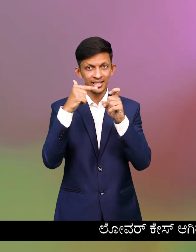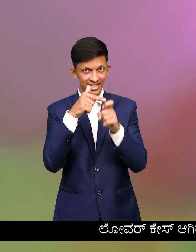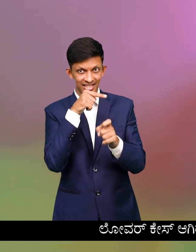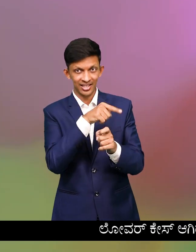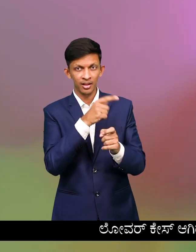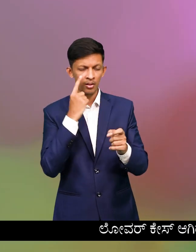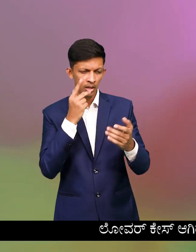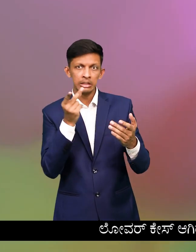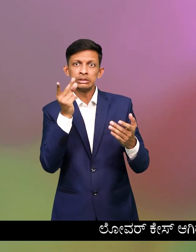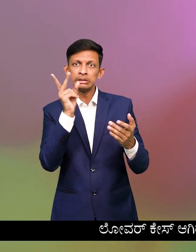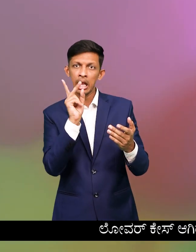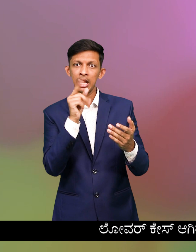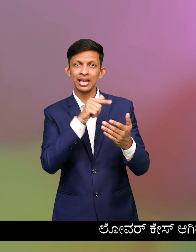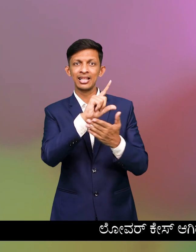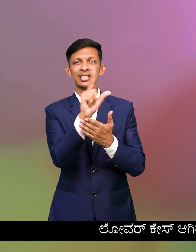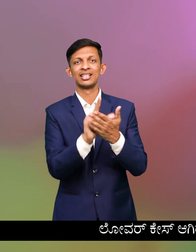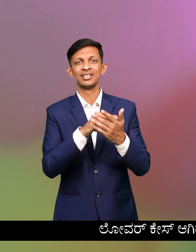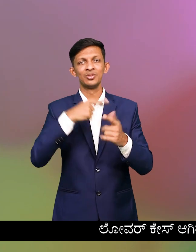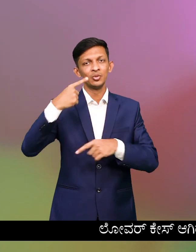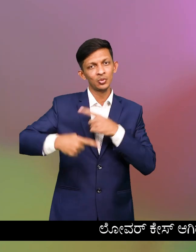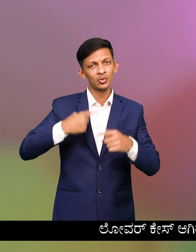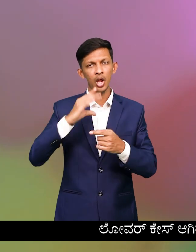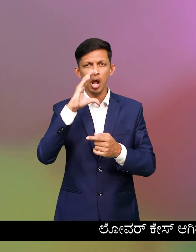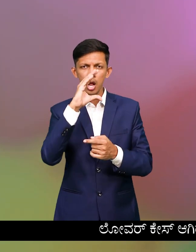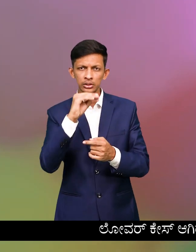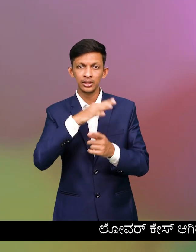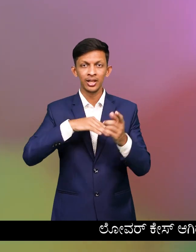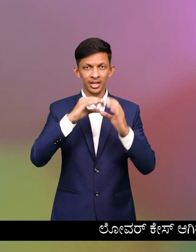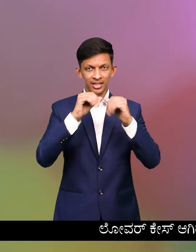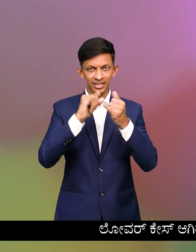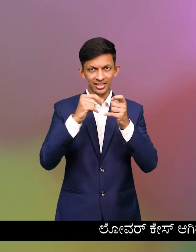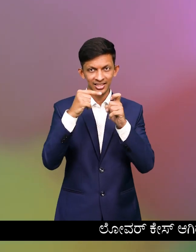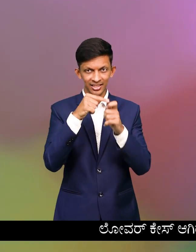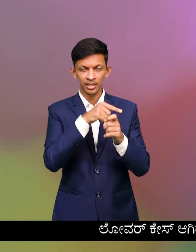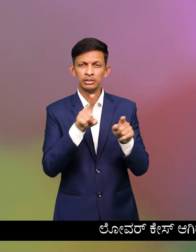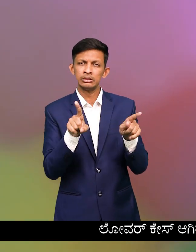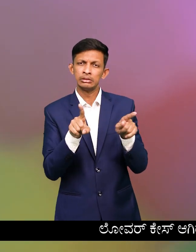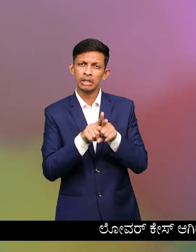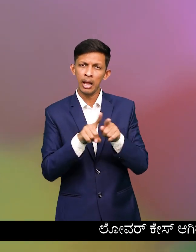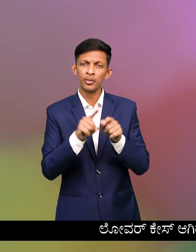ಆಗಿರುತ್ತದೆ. ಅಲ್ಯೂಮಿನಿಯಂಗೆ AI ಮತ್ತು ಸಿಲಿಕಾನ್ಗೆ SI ನಂತೆ.